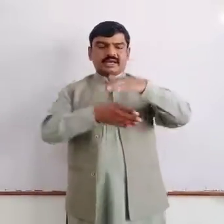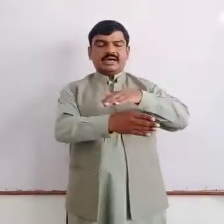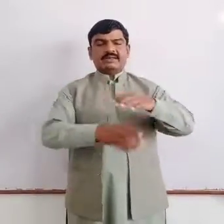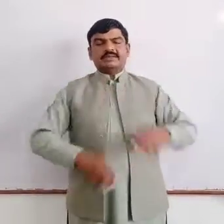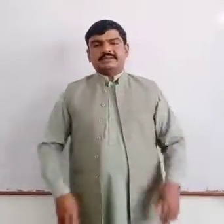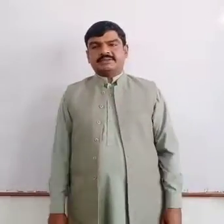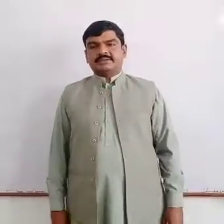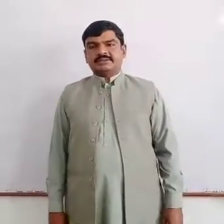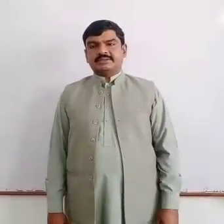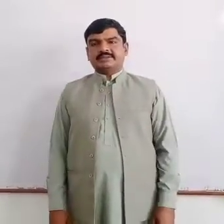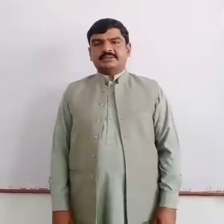गार, दर्रा,